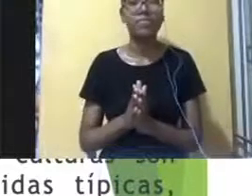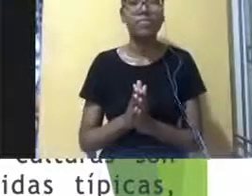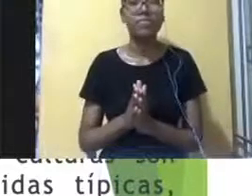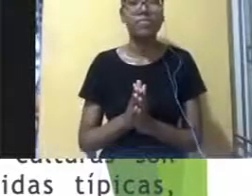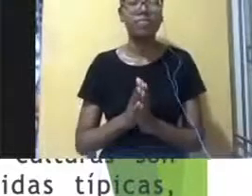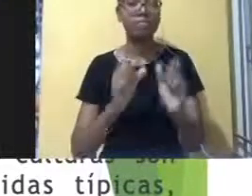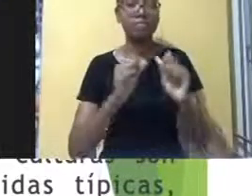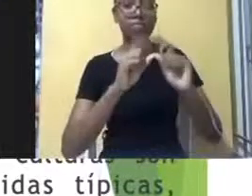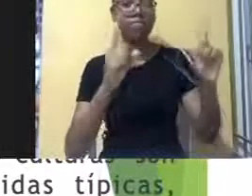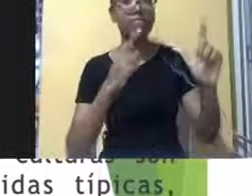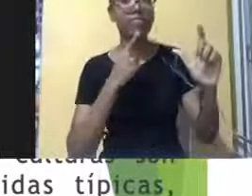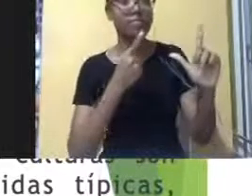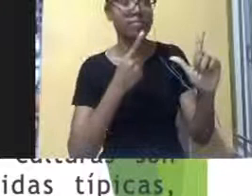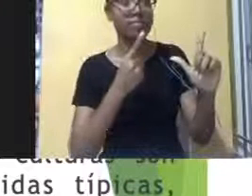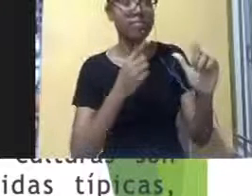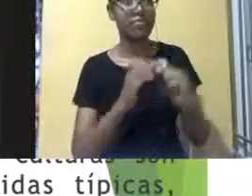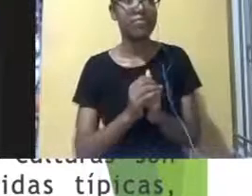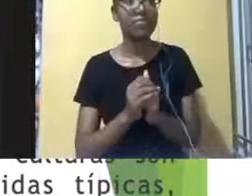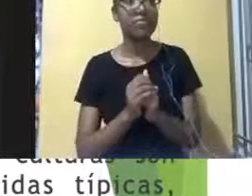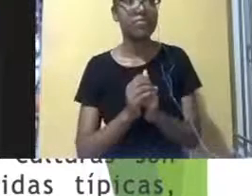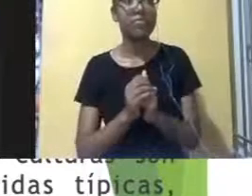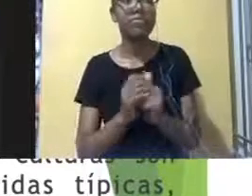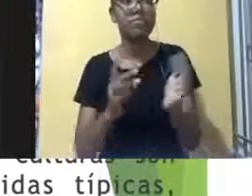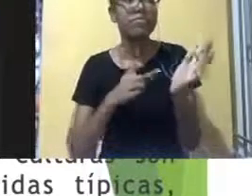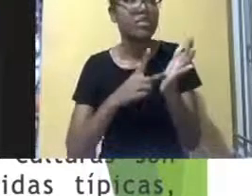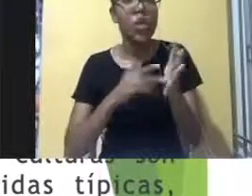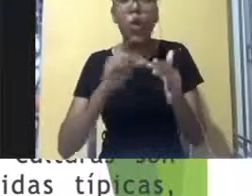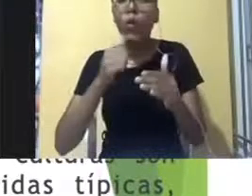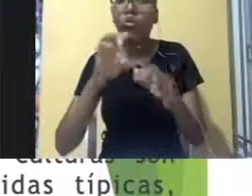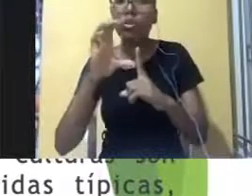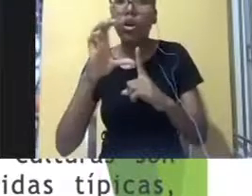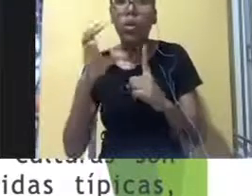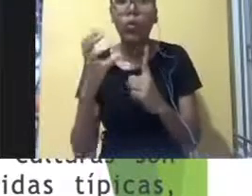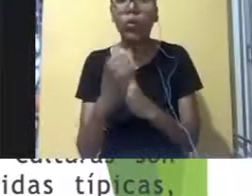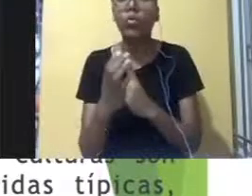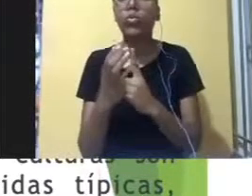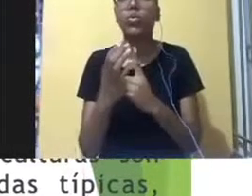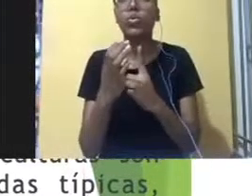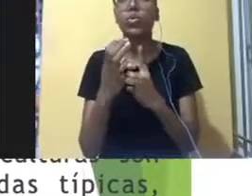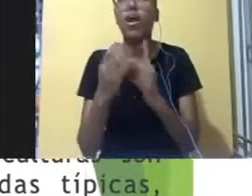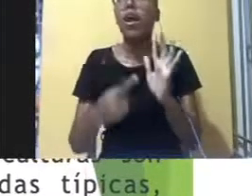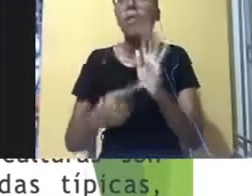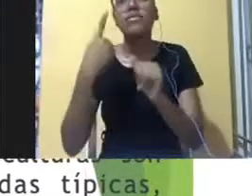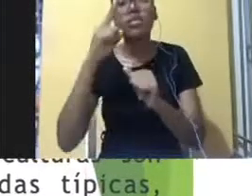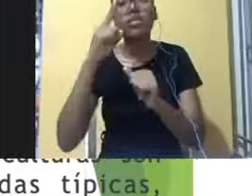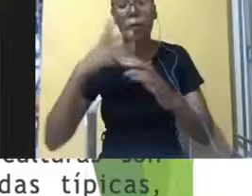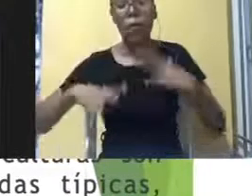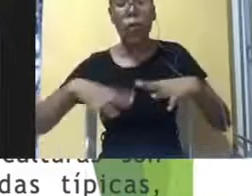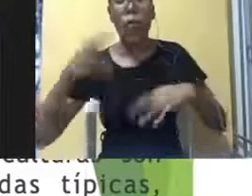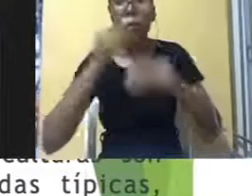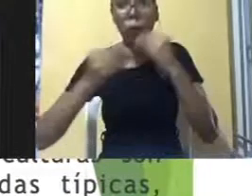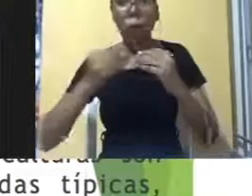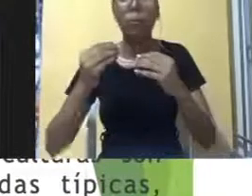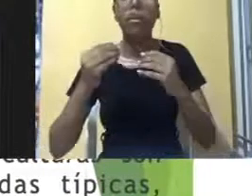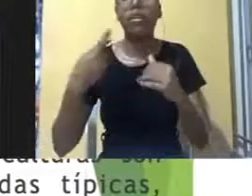diapositiva, si bien es cierto, otras culturas son definidas como por sus comidas típicas, vestimenta, una religión característica,